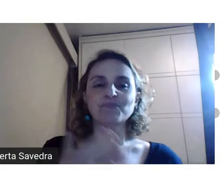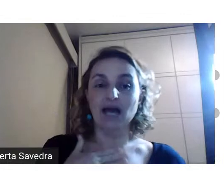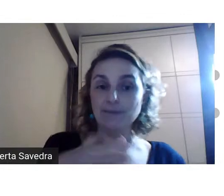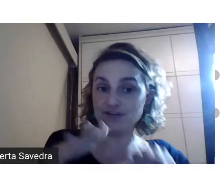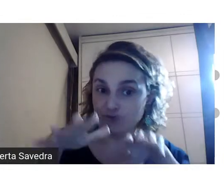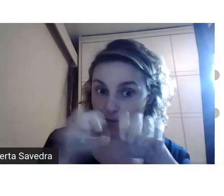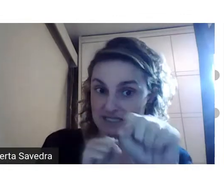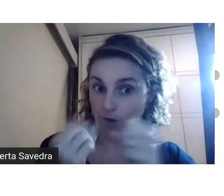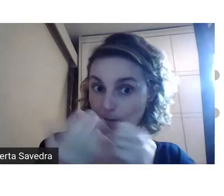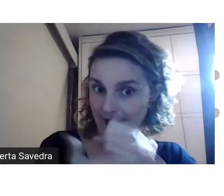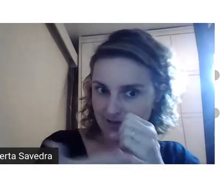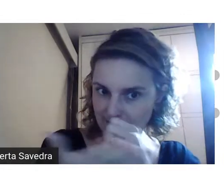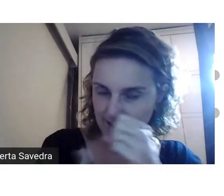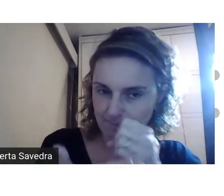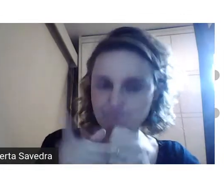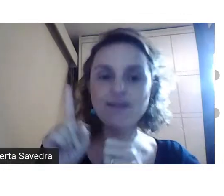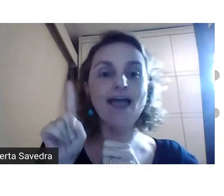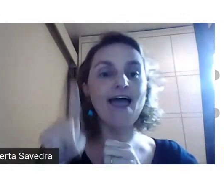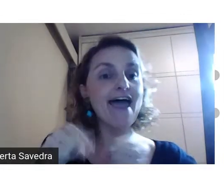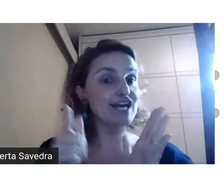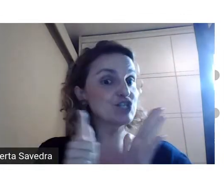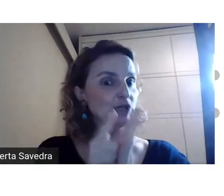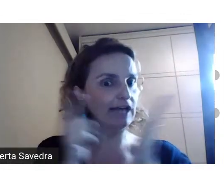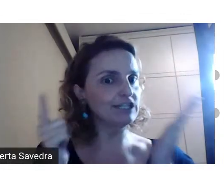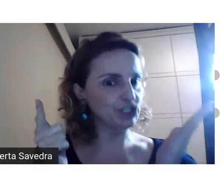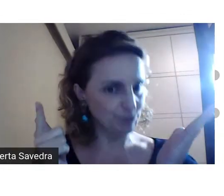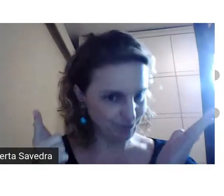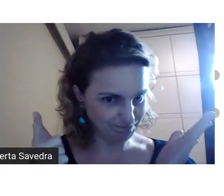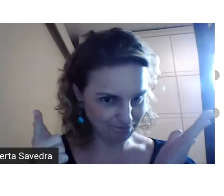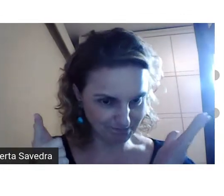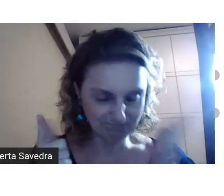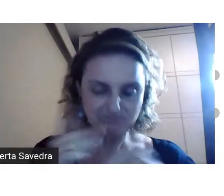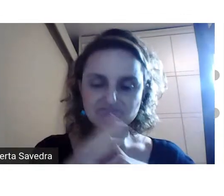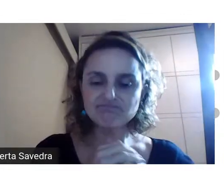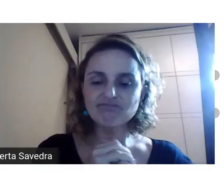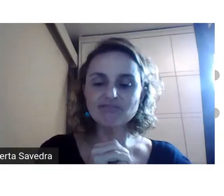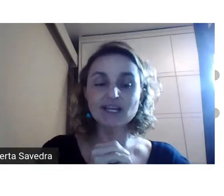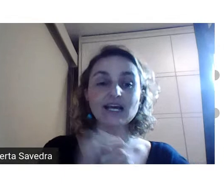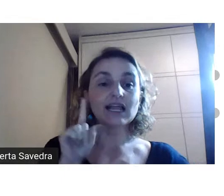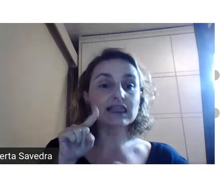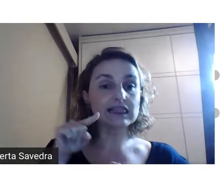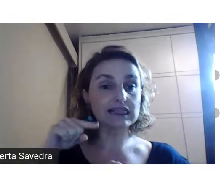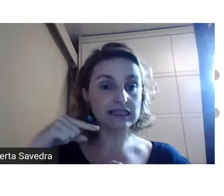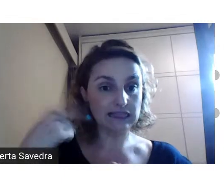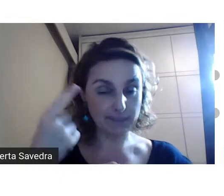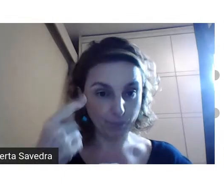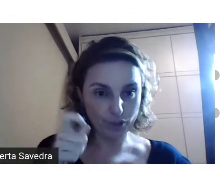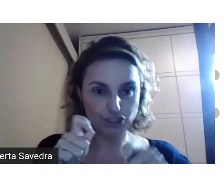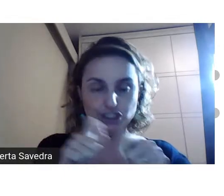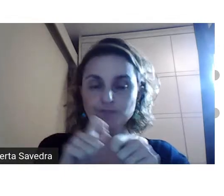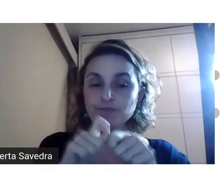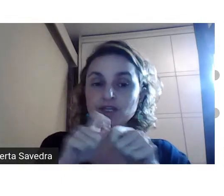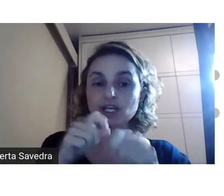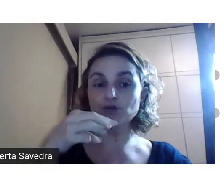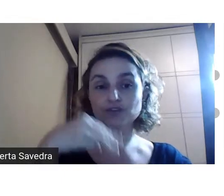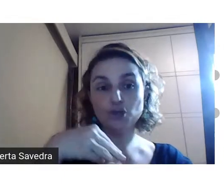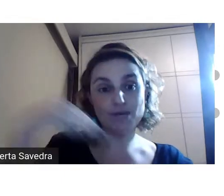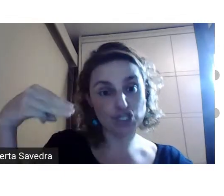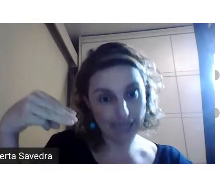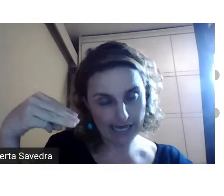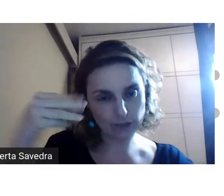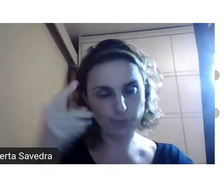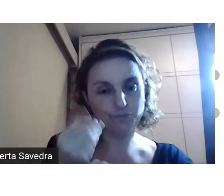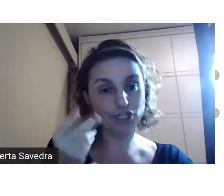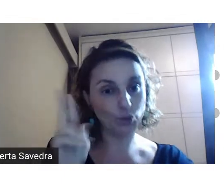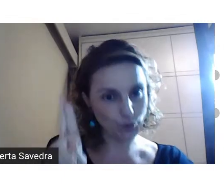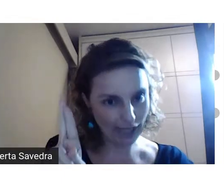também e não deve TV e é uma área voltada para jornalismo